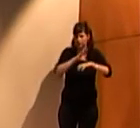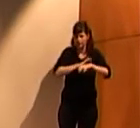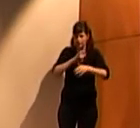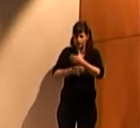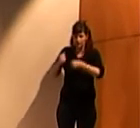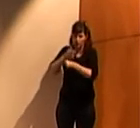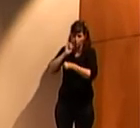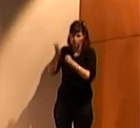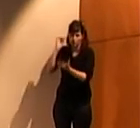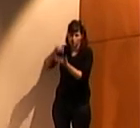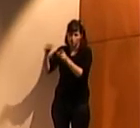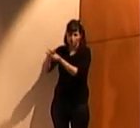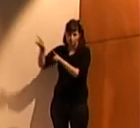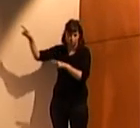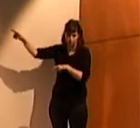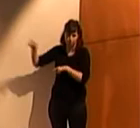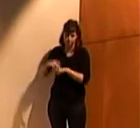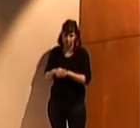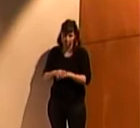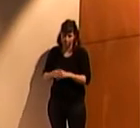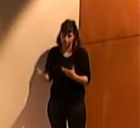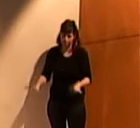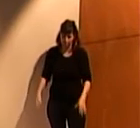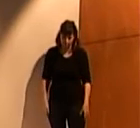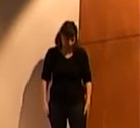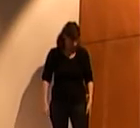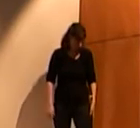de recueillement. Voilà.